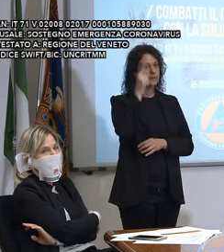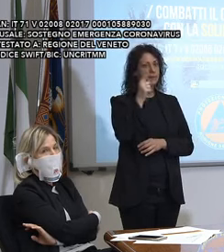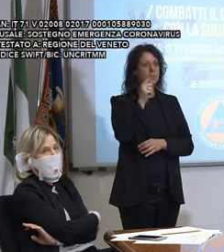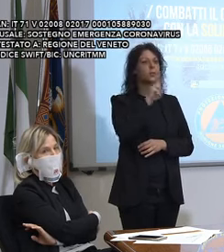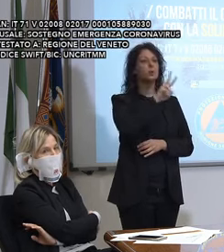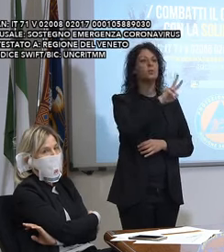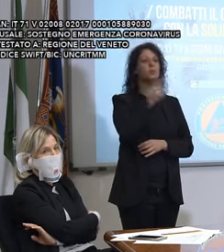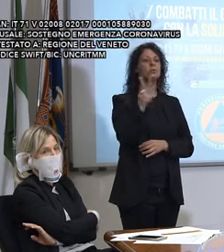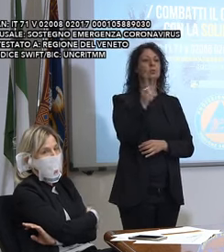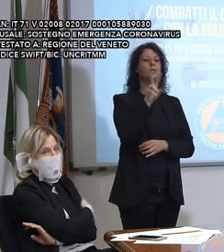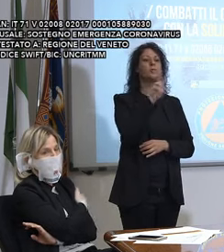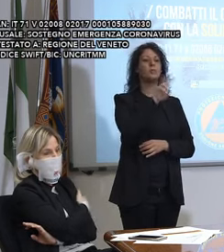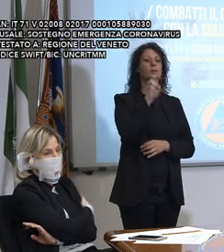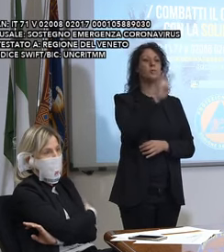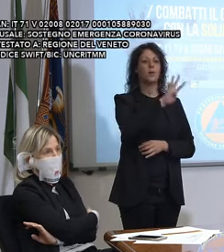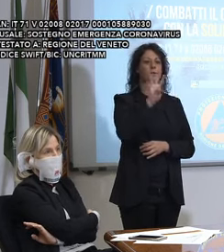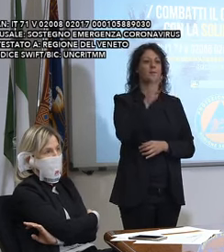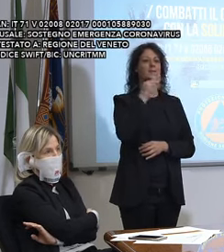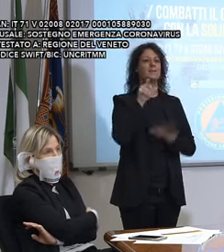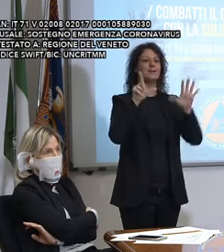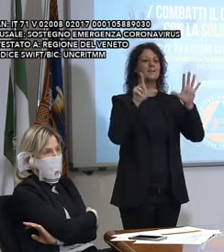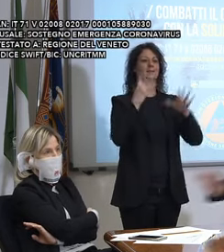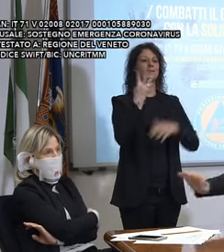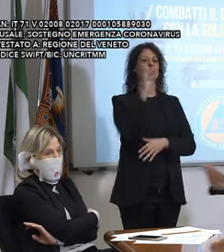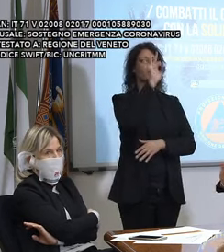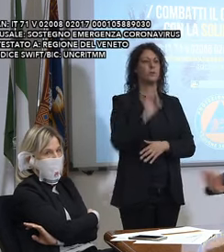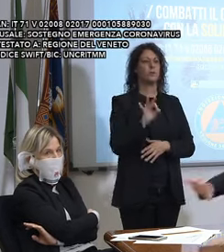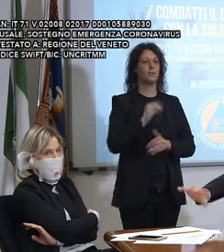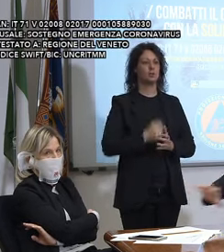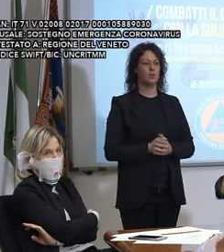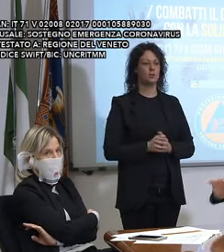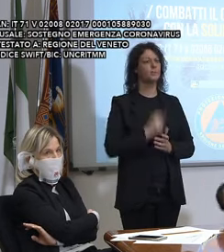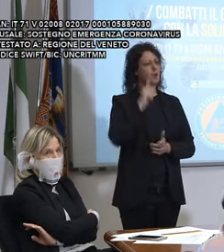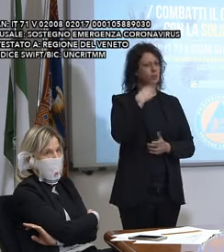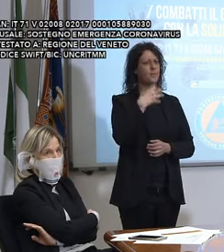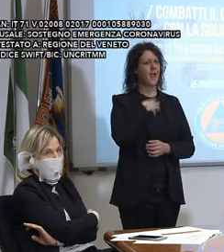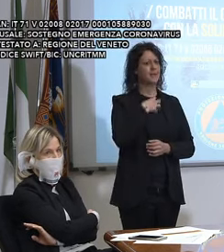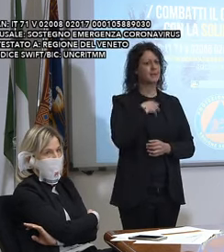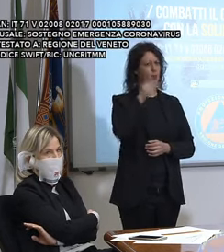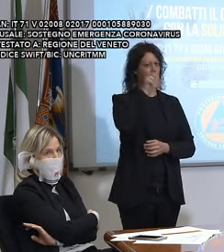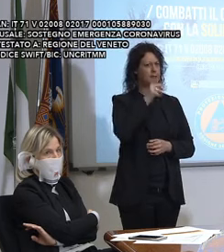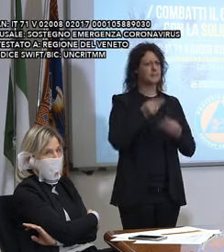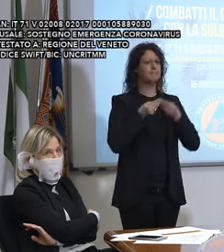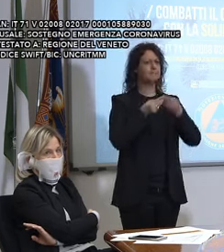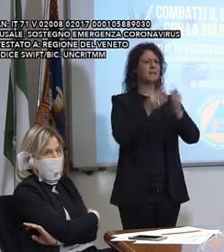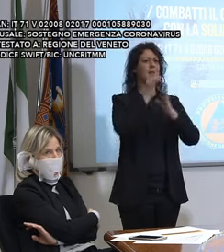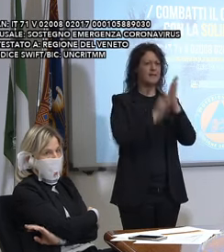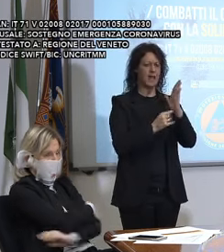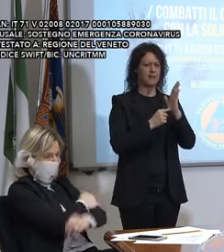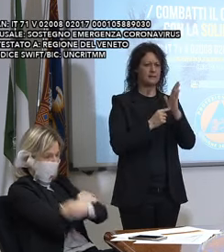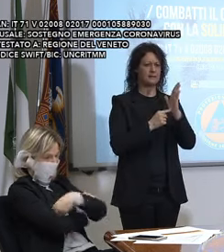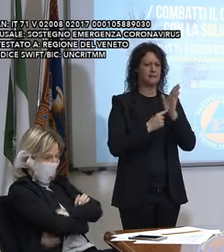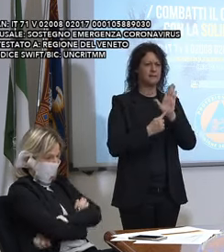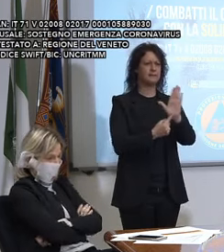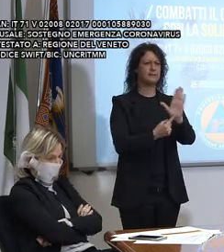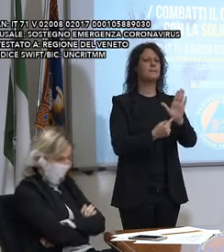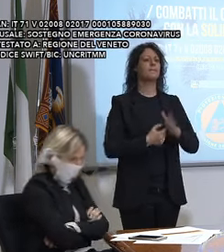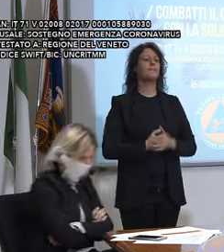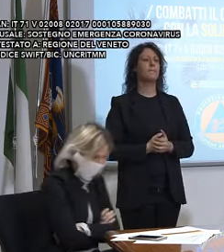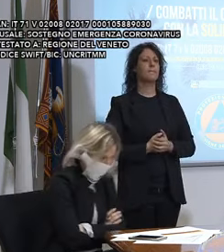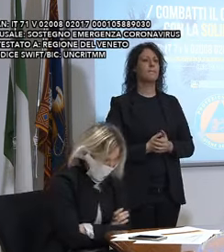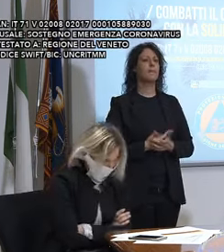244, il 74%. Dopo l'assessore vi darà tutti i dati con le fasce, in maniera tale che io spero diate